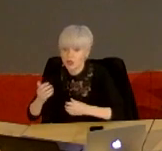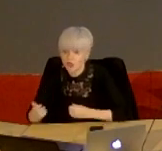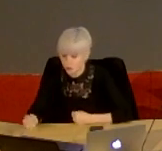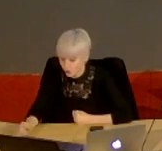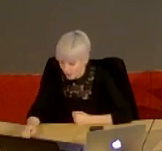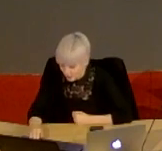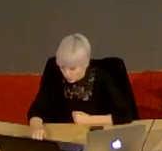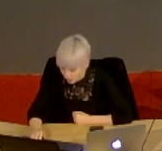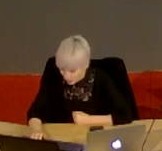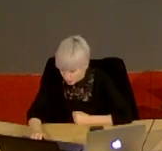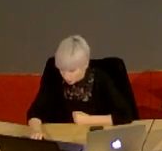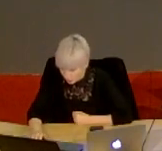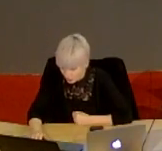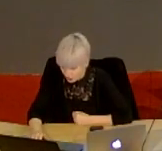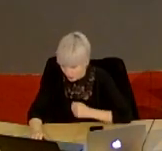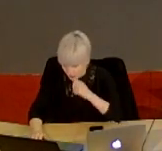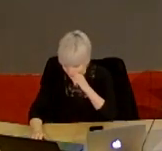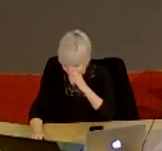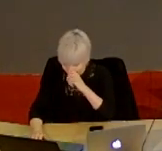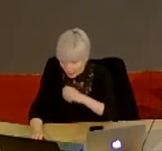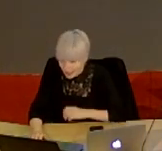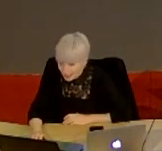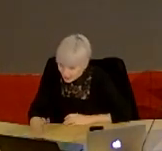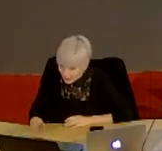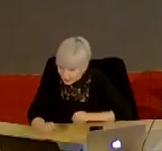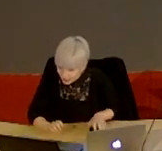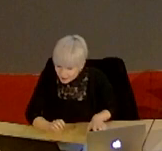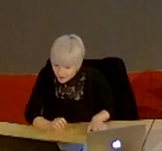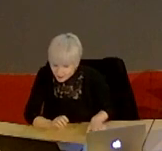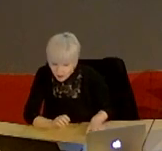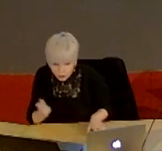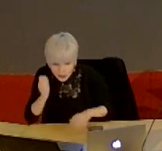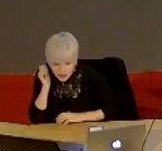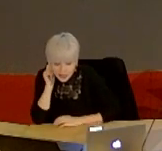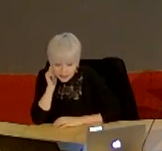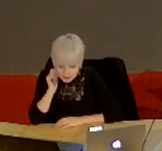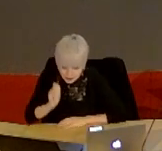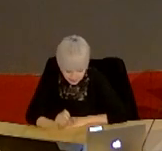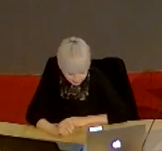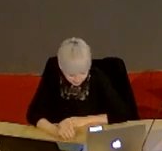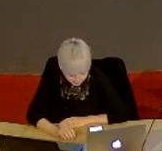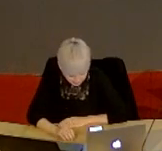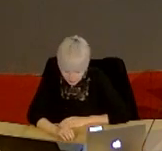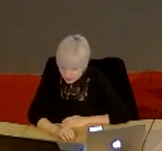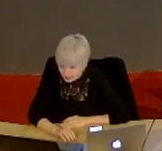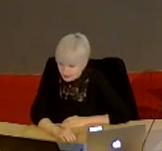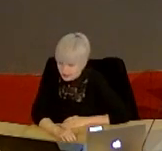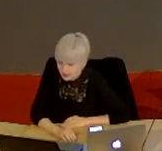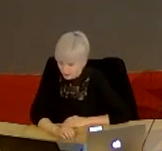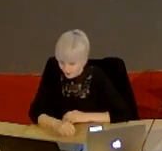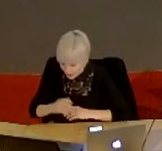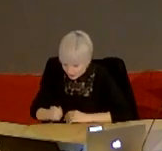Marcos de confianza con las otras personas eh otra idea eh de la